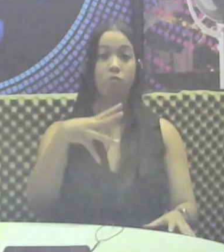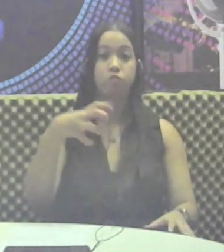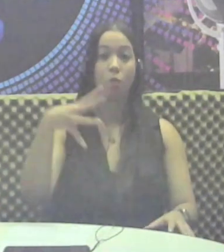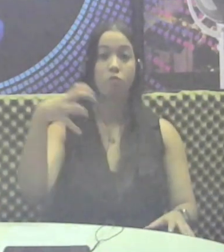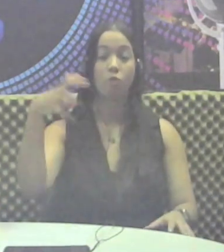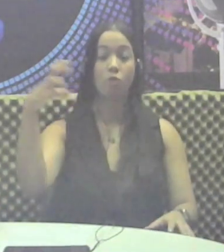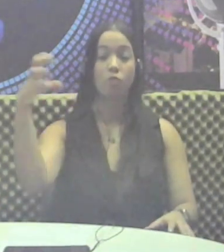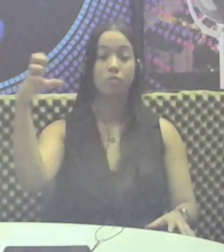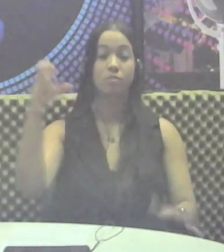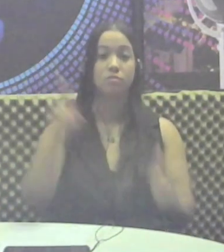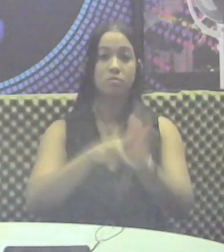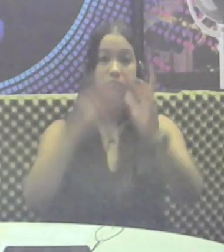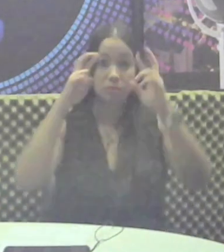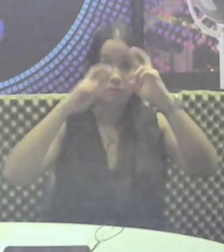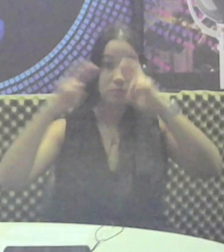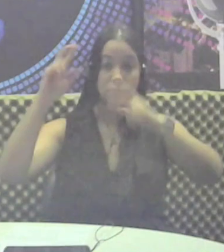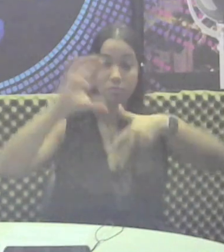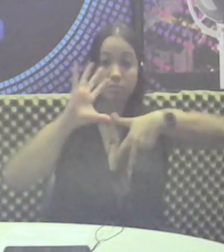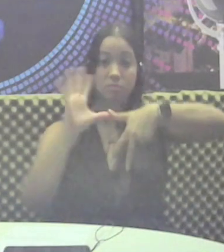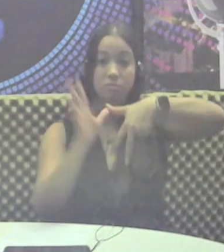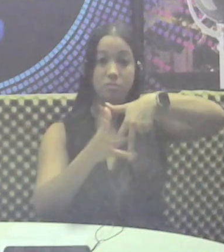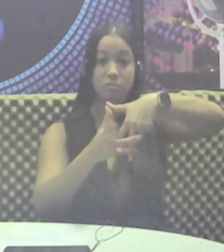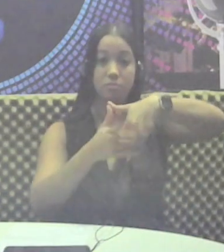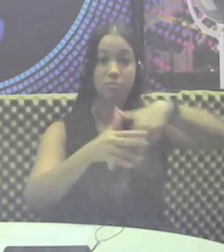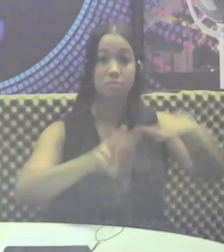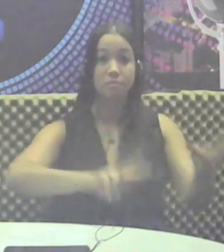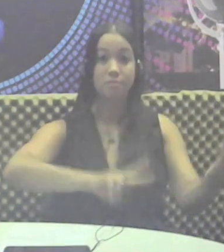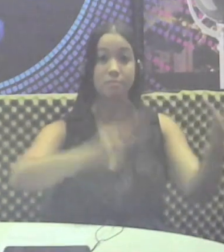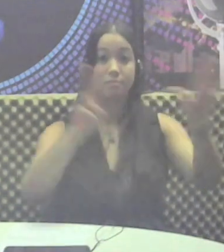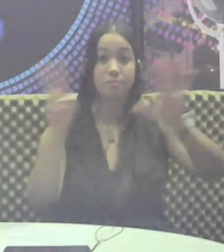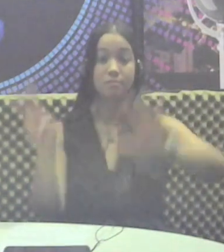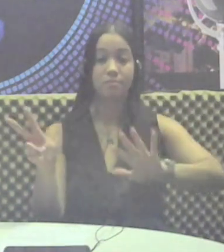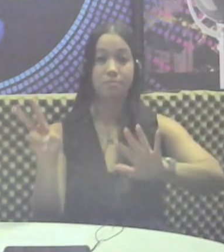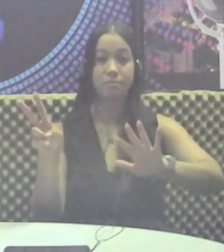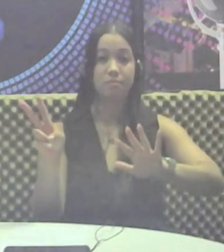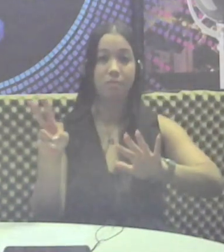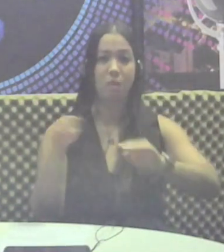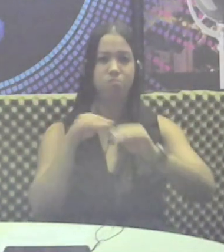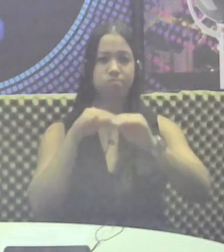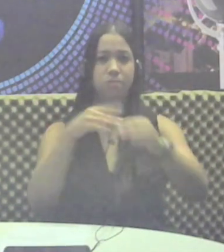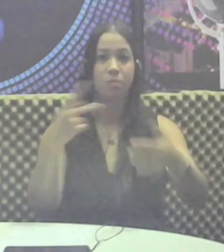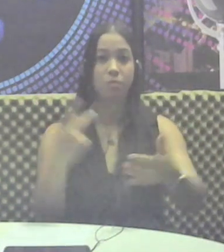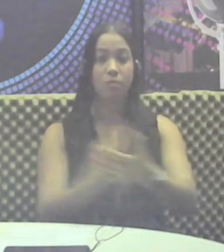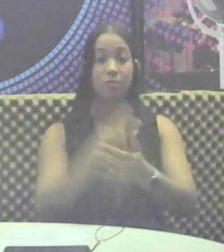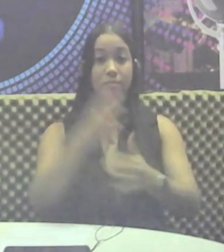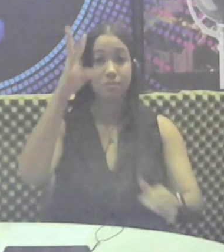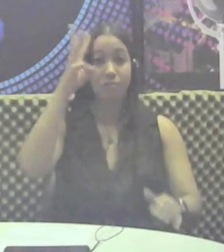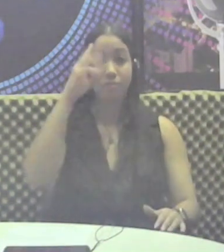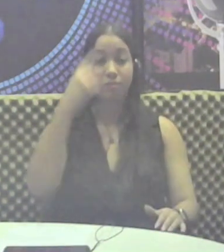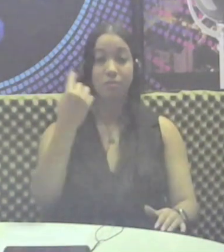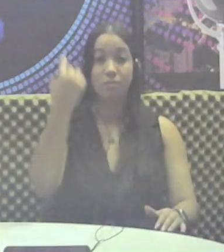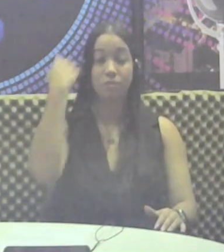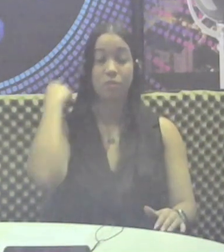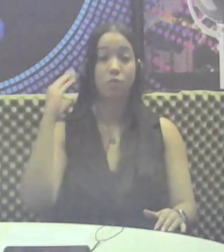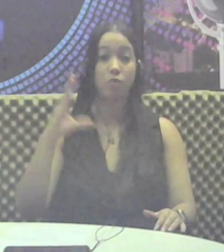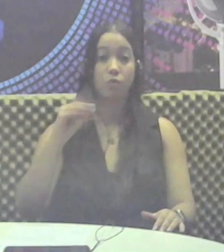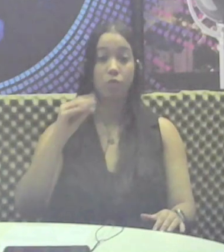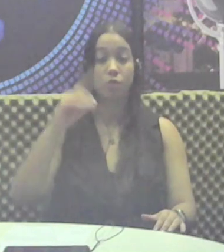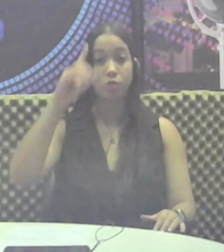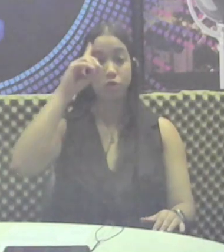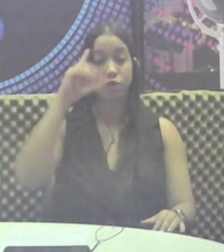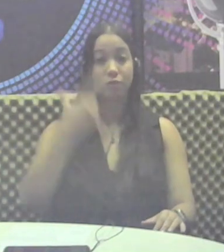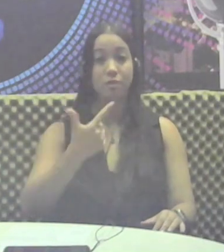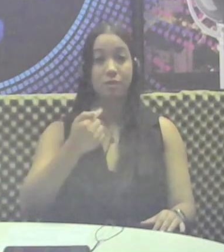da Unidade de Vigilância de Zoonoses nesta semana. O ataque ocorreu na noite da última terça-feira, dia 27, no